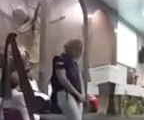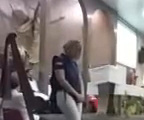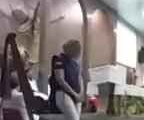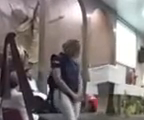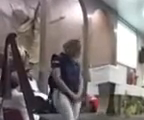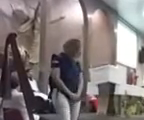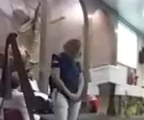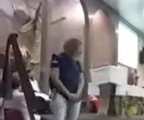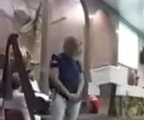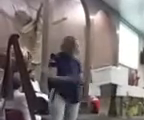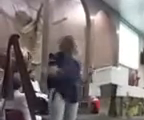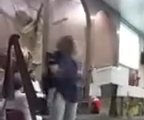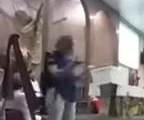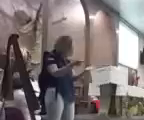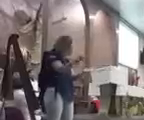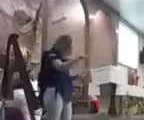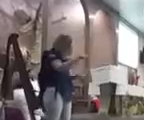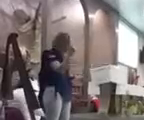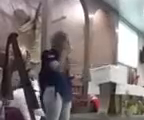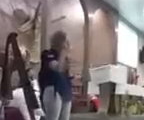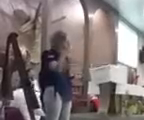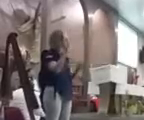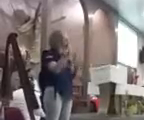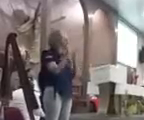E vai pensando na tua família.